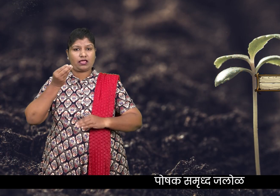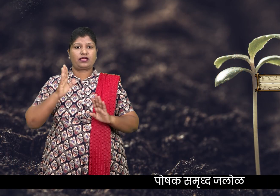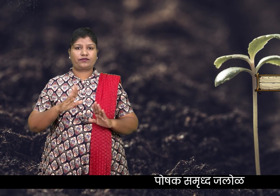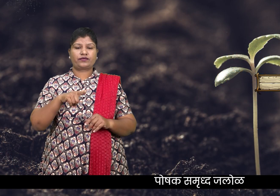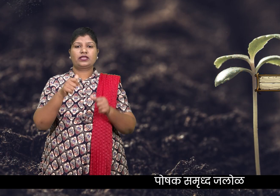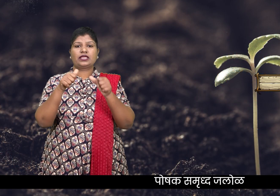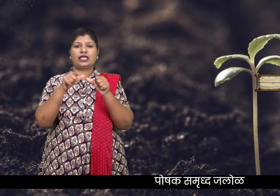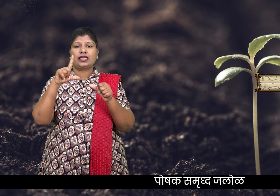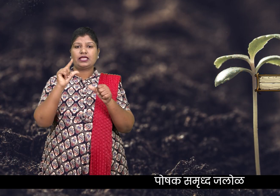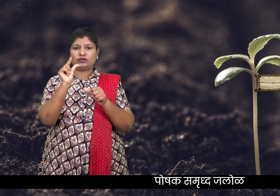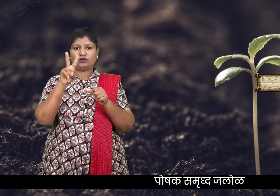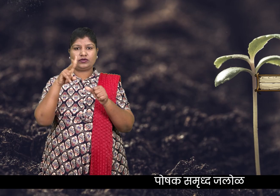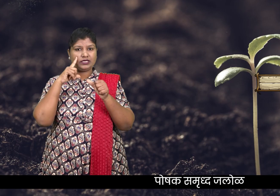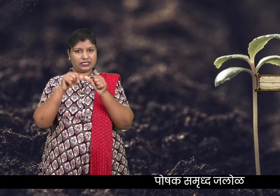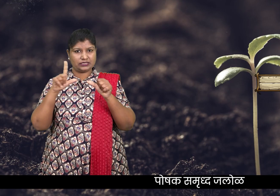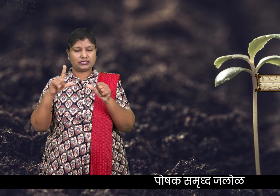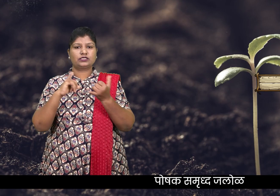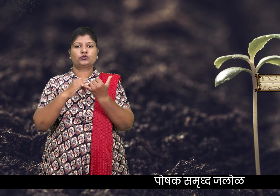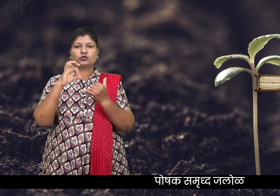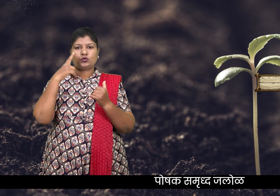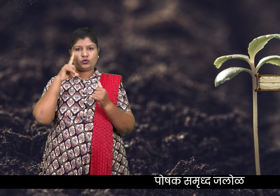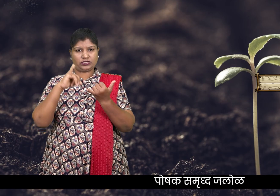पोषक समृद्ध जल्लोळ